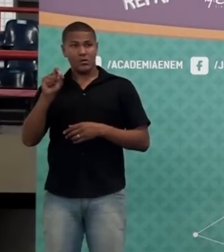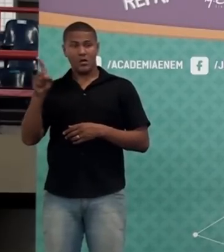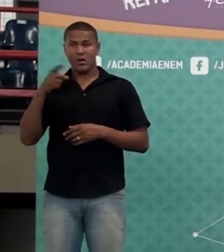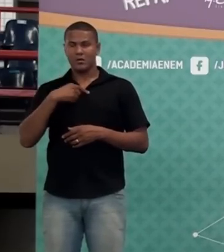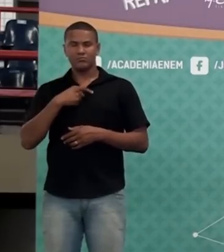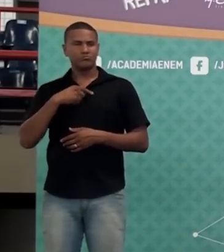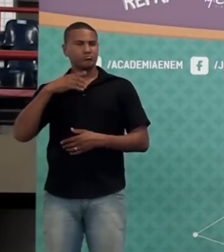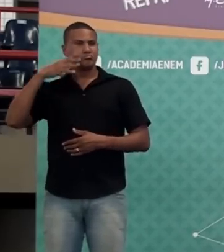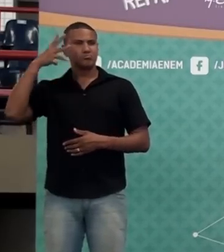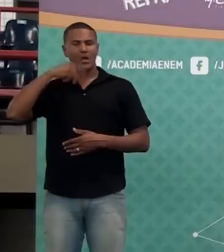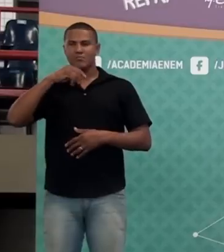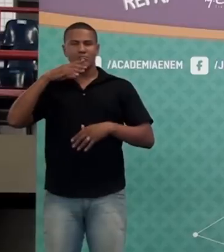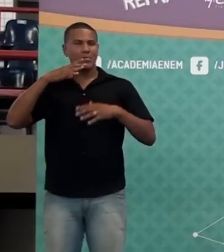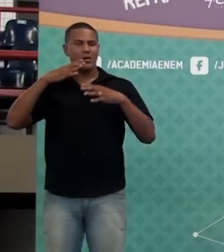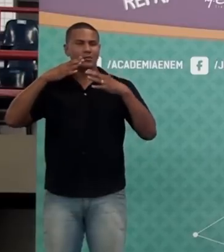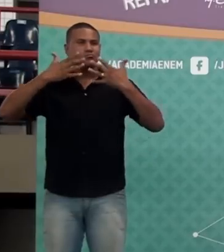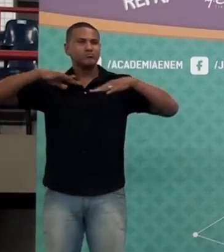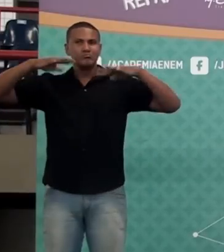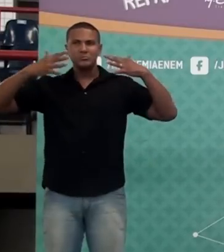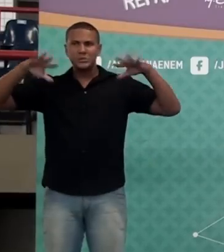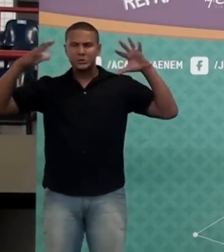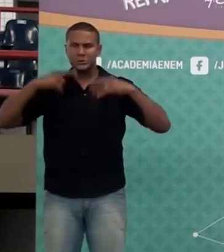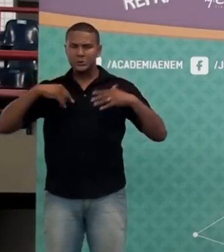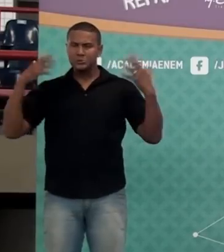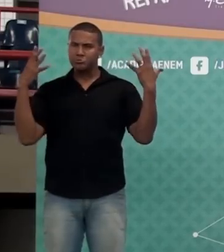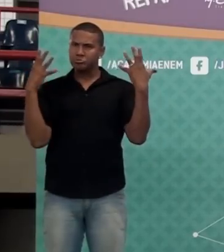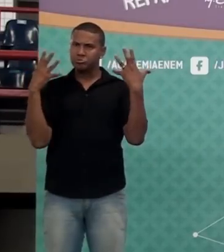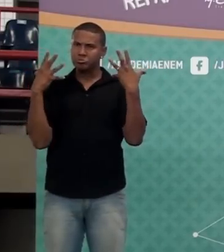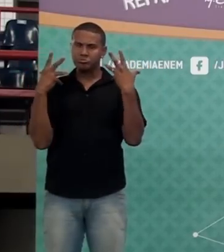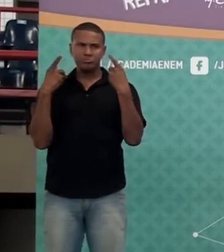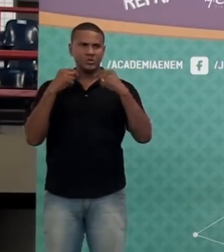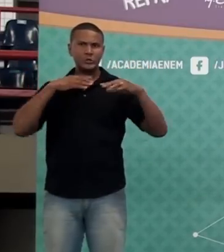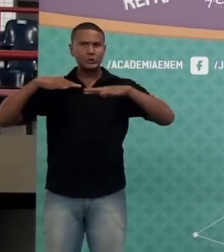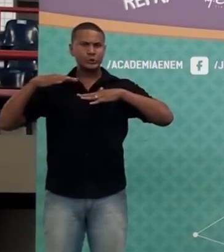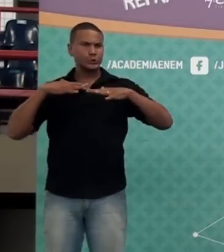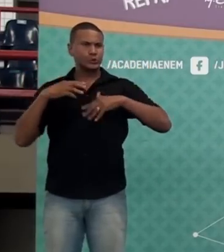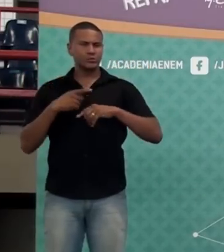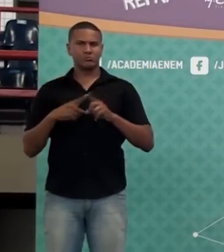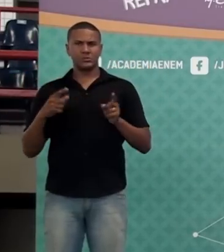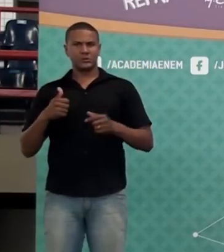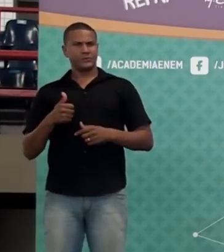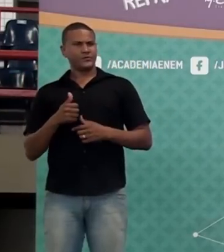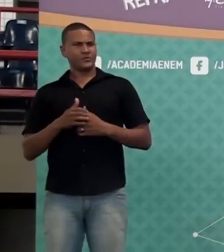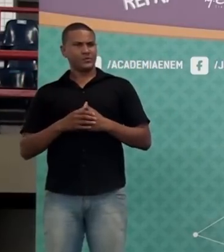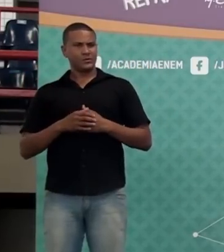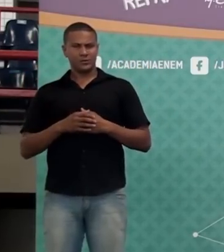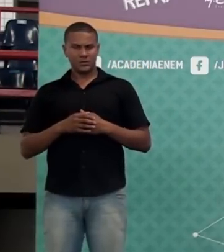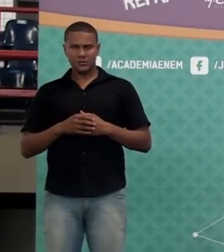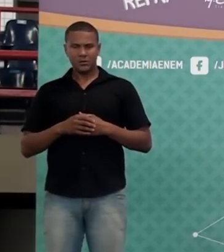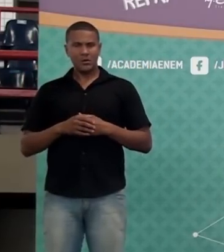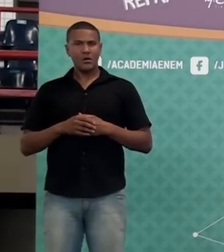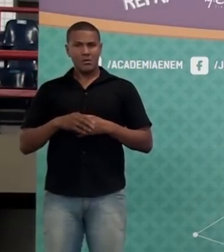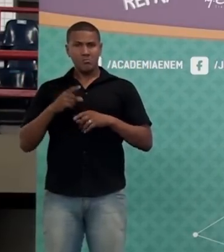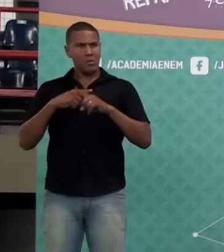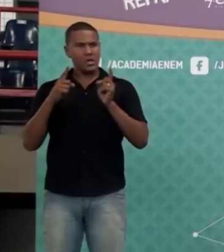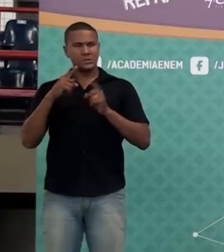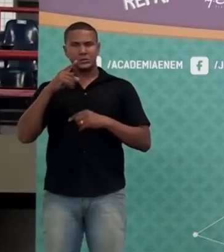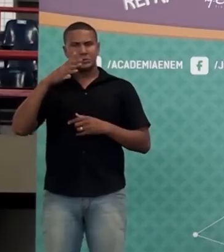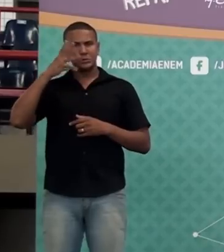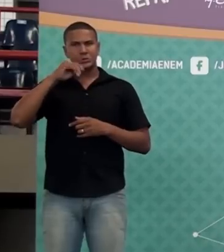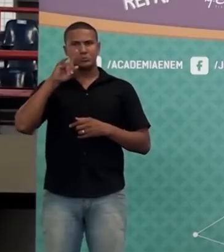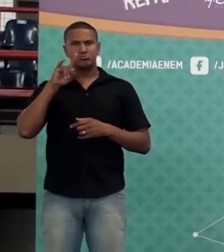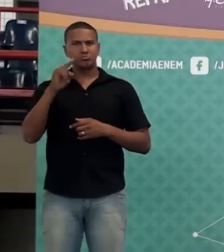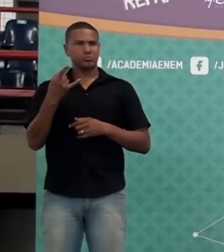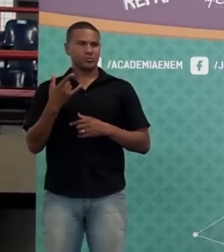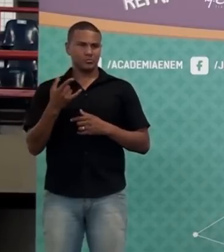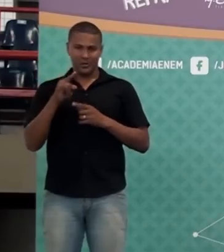está agitado assim, dá a ideia que o mar vai ficar bonito, né, quando ele está sereno. Então, aí há uma ideia de